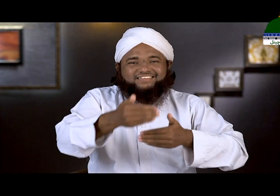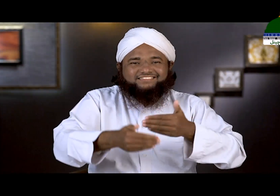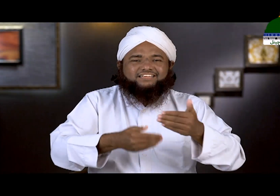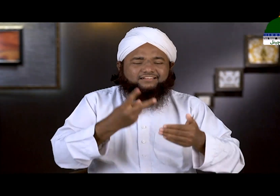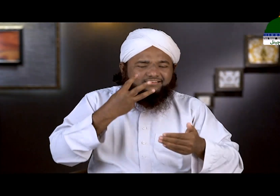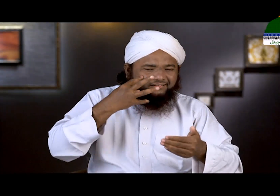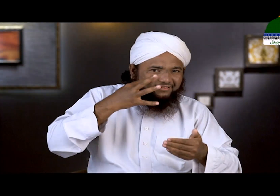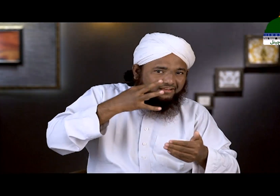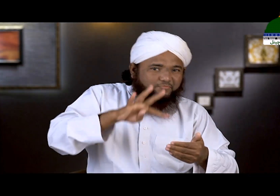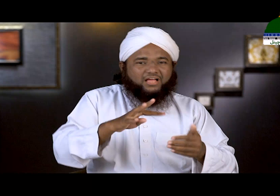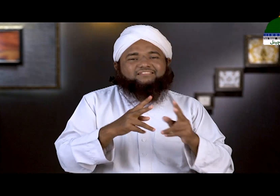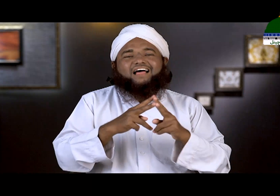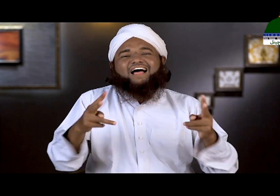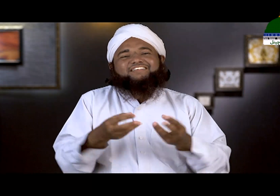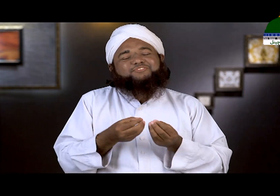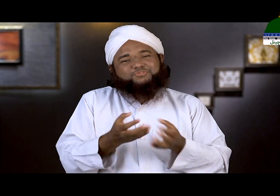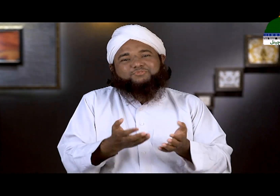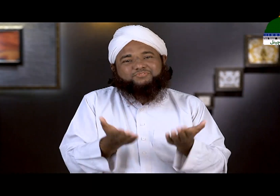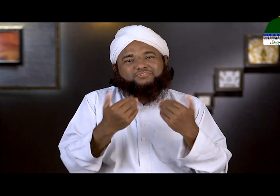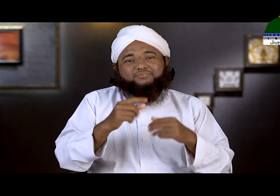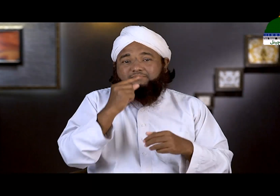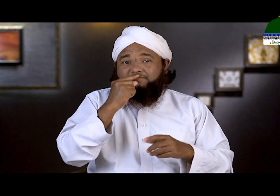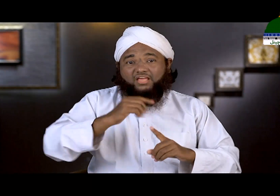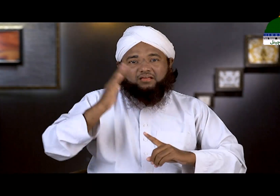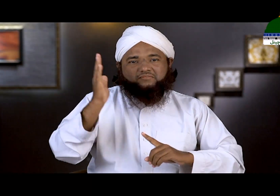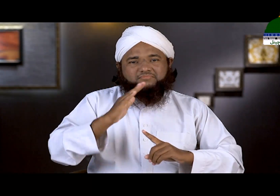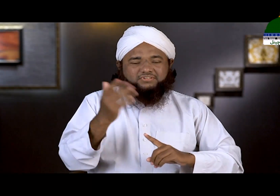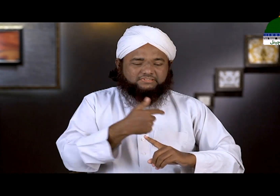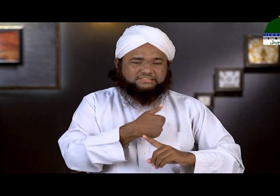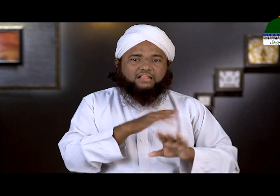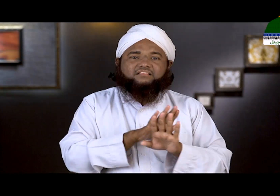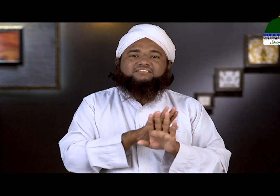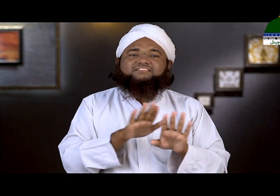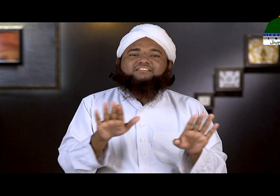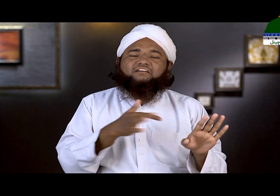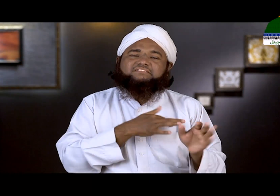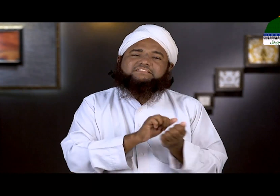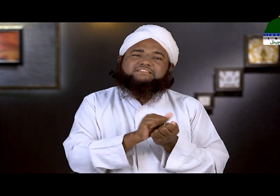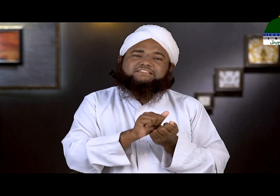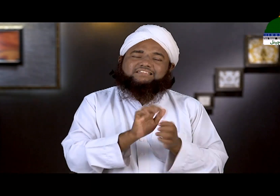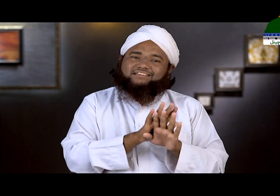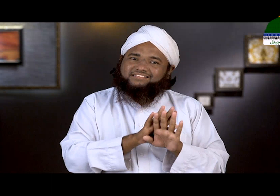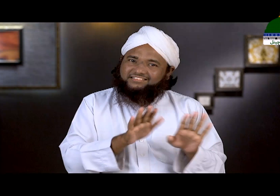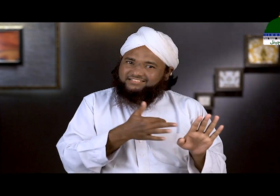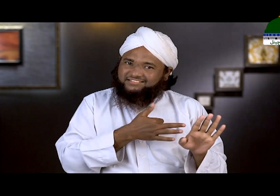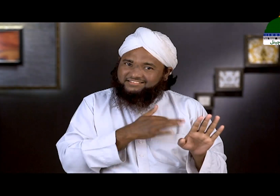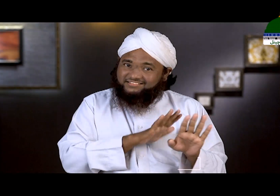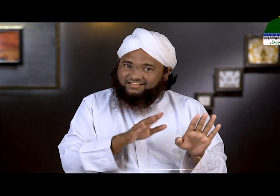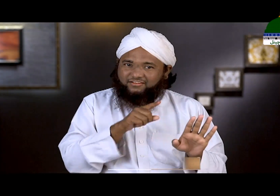آہستہ آہستہ روزوں کی عادت ہونے لگتی ہے، پھر جب روزوں کی برکت سے دل پاک ہوتا ہے اور روزوں کی لذت آنا